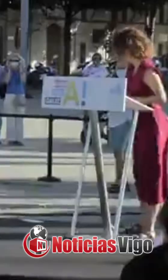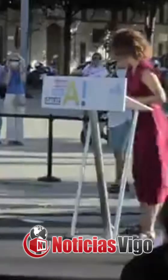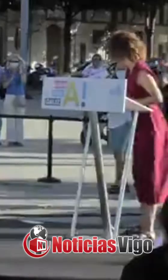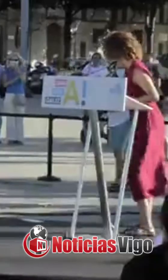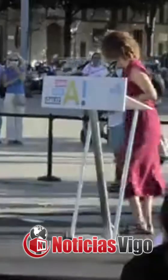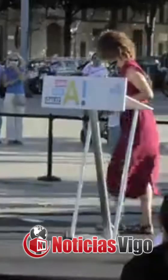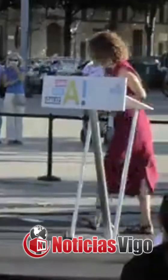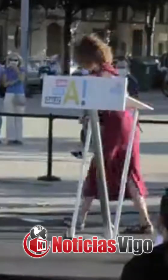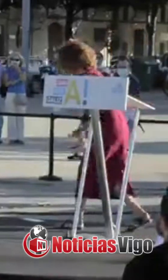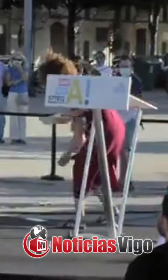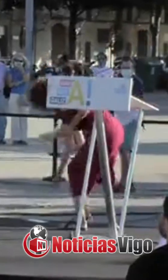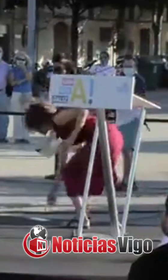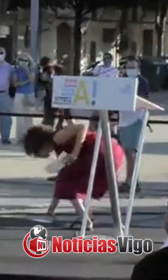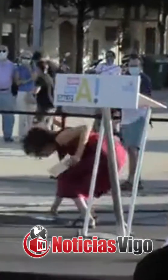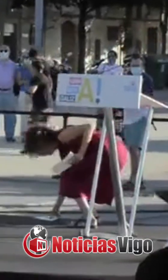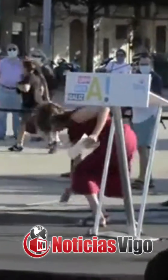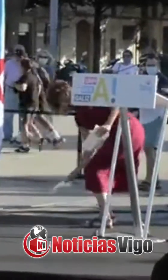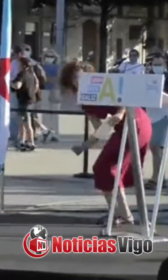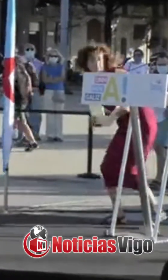país.